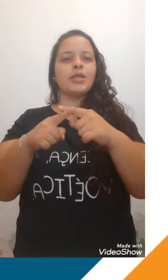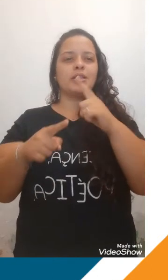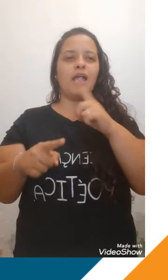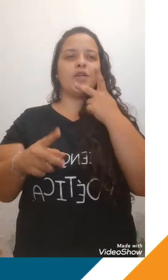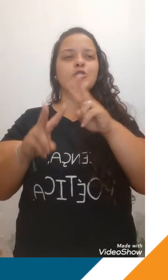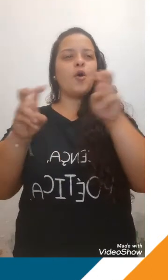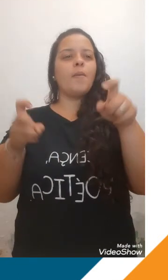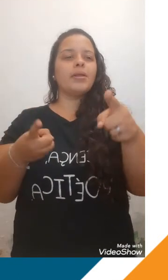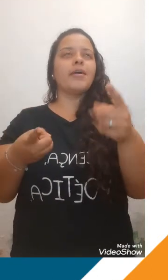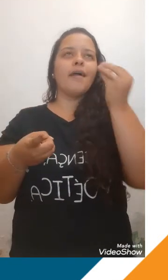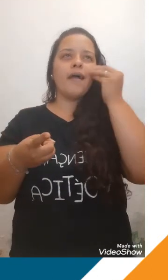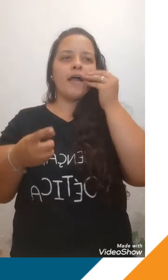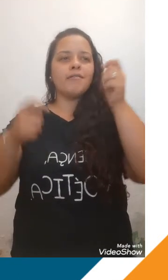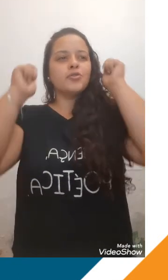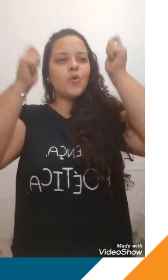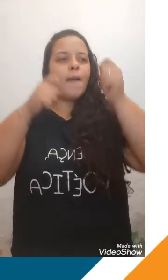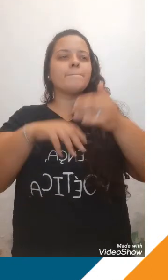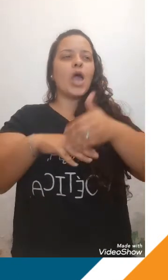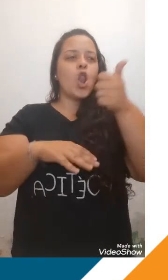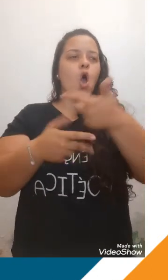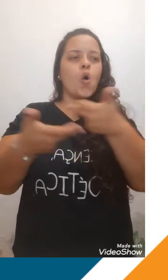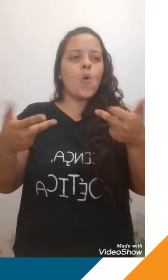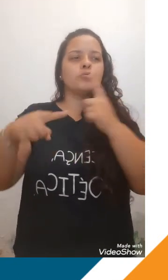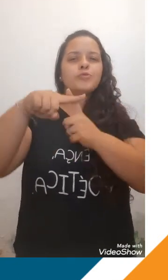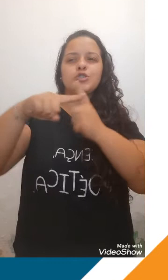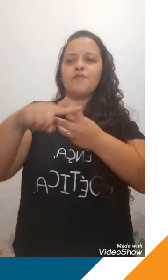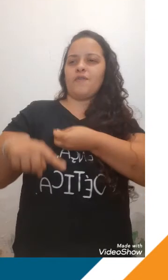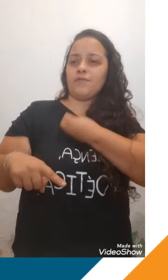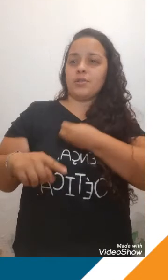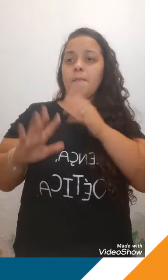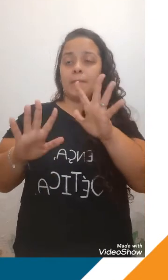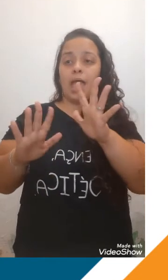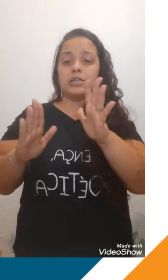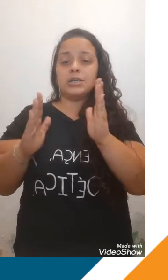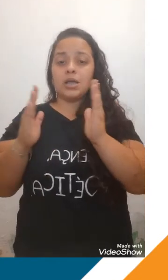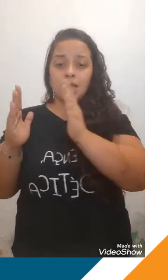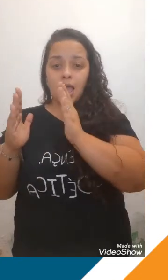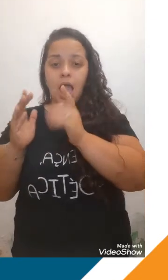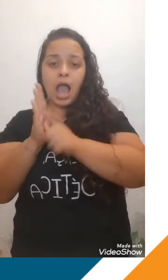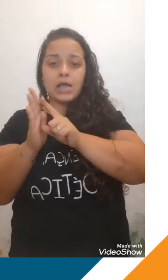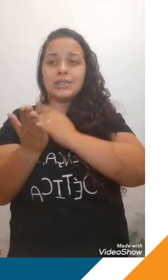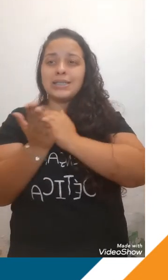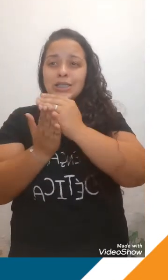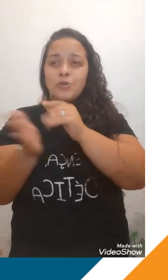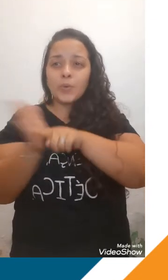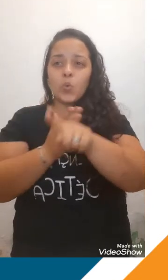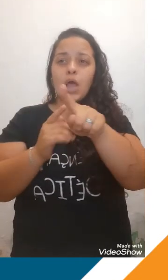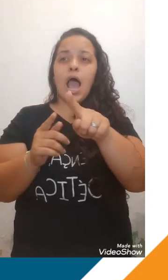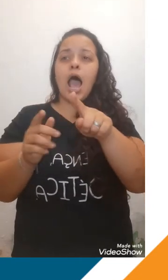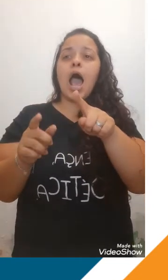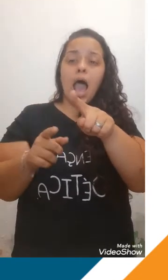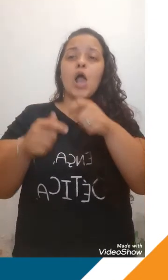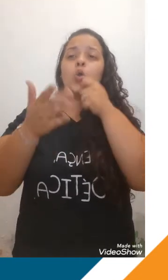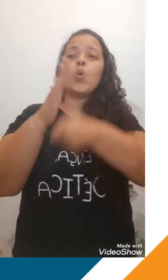falando justamente da reivindicação de melhores condições. Mas atente-se para o início da alternativa, que fala a luta